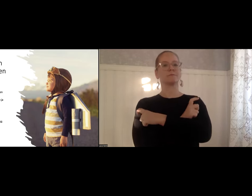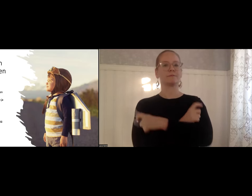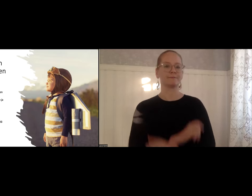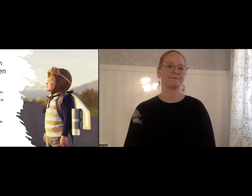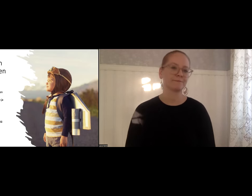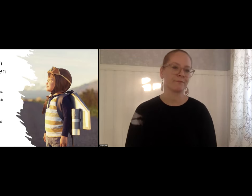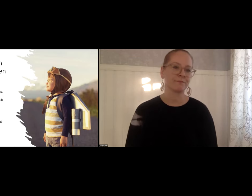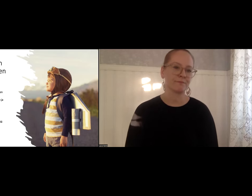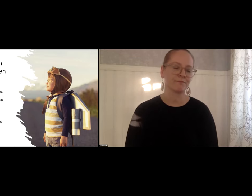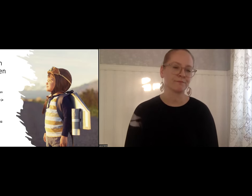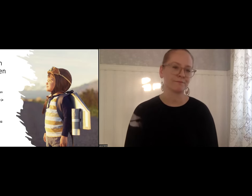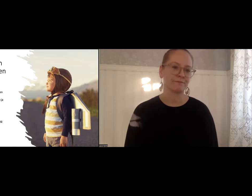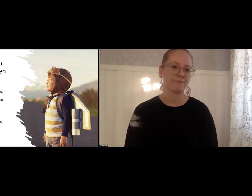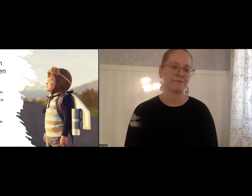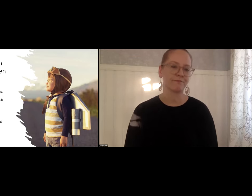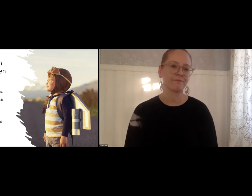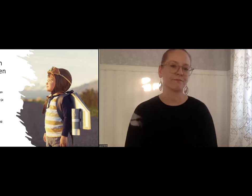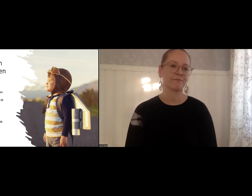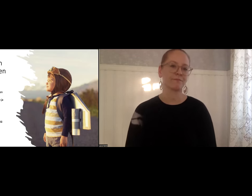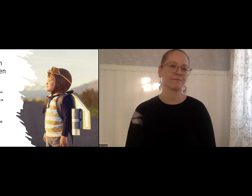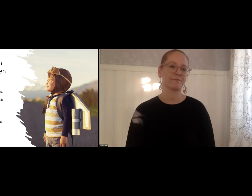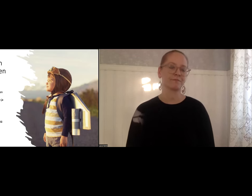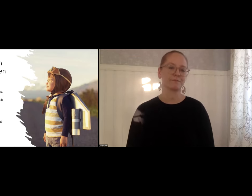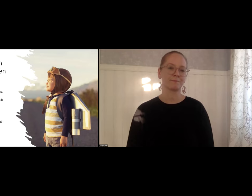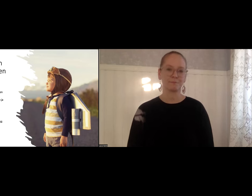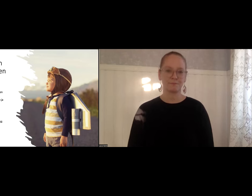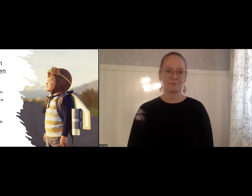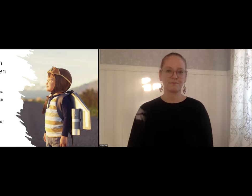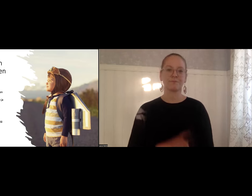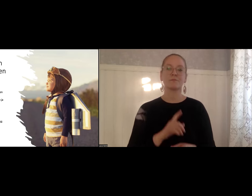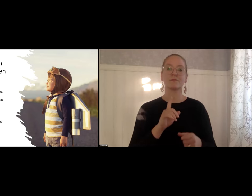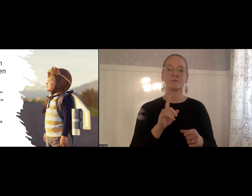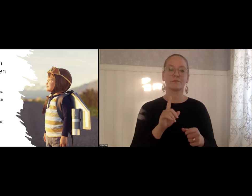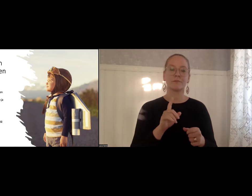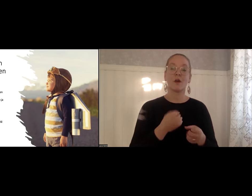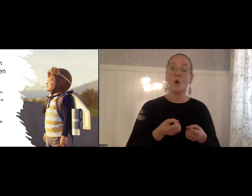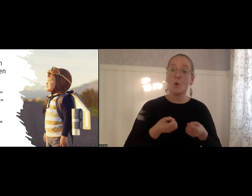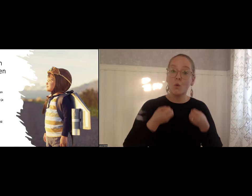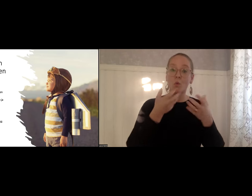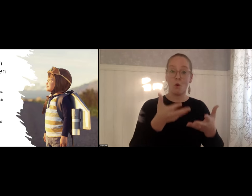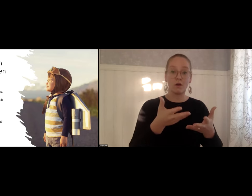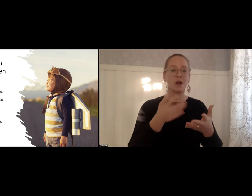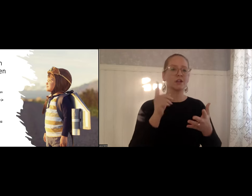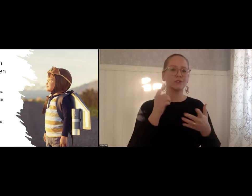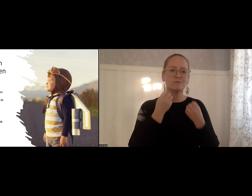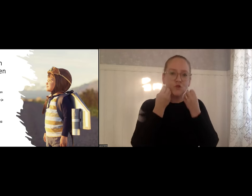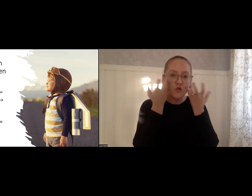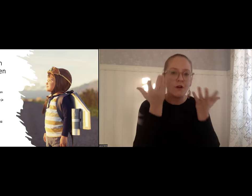olla, mikä minun kieleni on. Ja näillä tavoilla se kieli on myös lapsen voimavara.